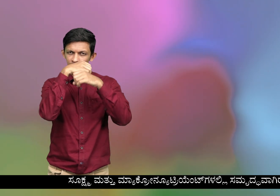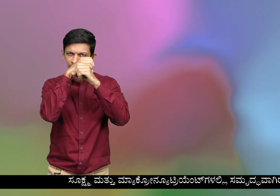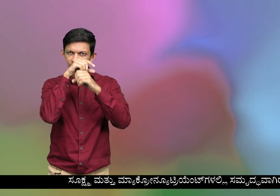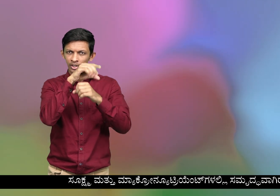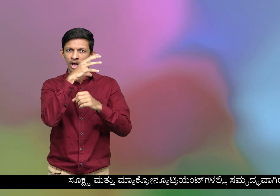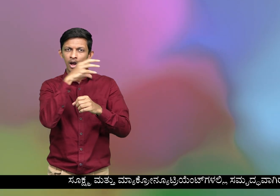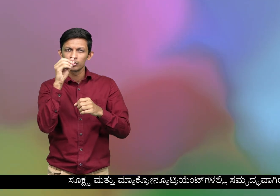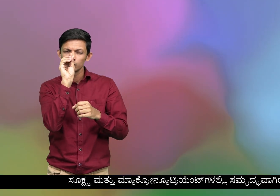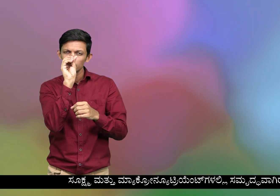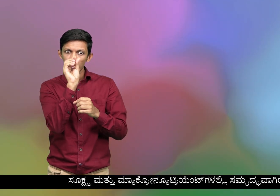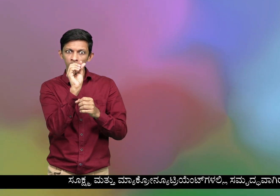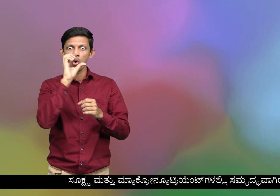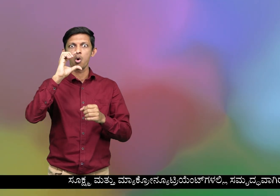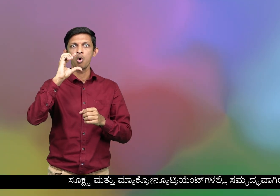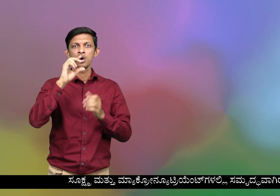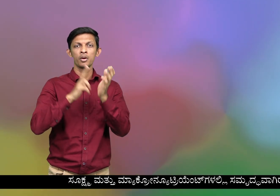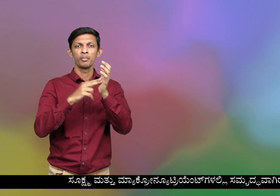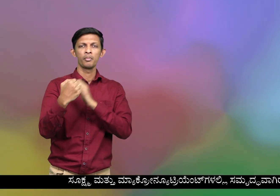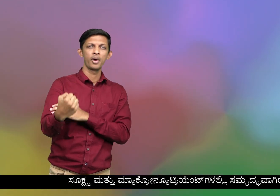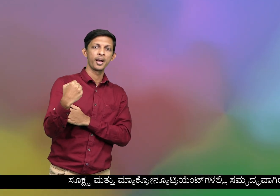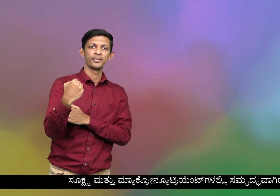ಮೈಕ್ರೋನ್ಯೂಟ್ರಿಯೆಂಟ್ಗಳಲ್ಲಿ ಸಮೃದ್ಧವಾಗಿರುವ ಸೇರ್ಪಡೆಗಳು.